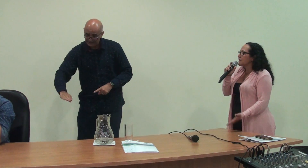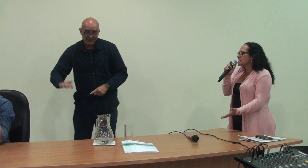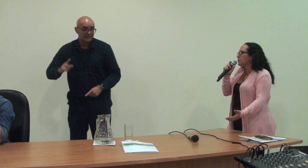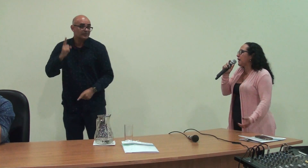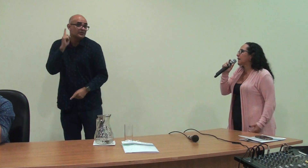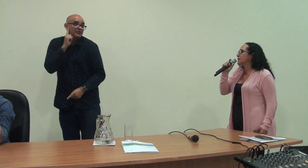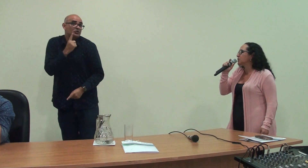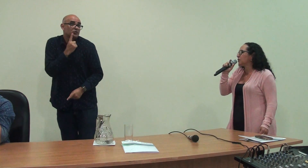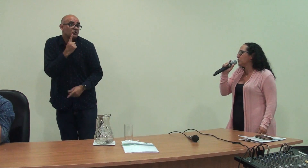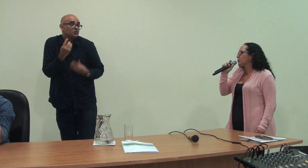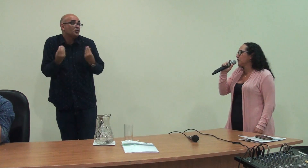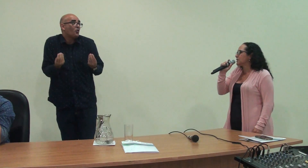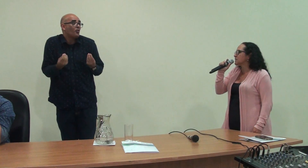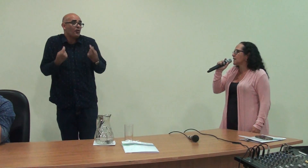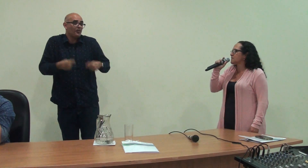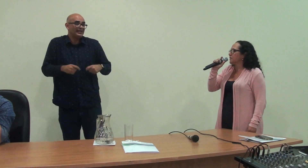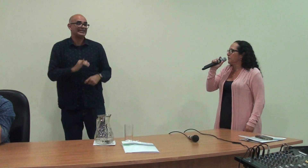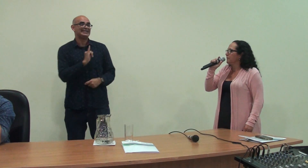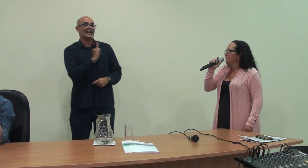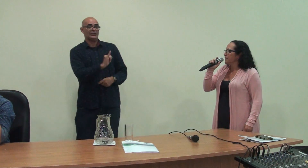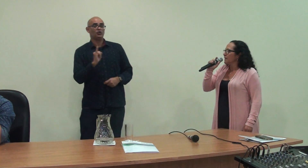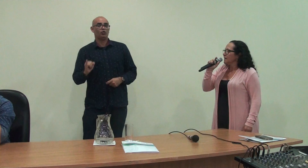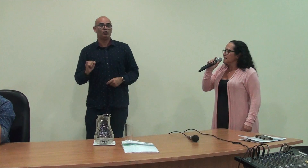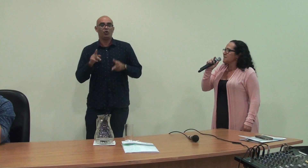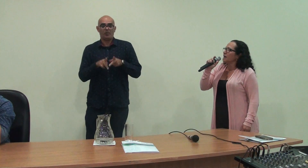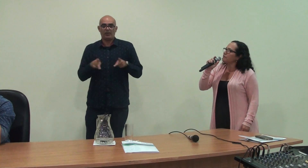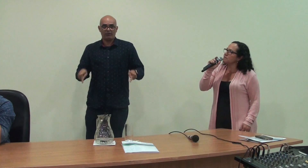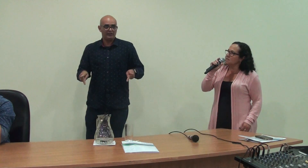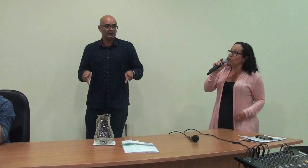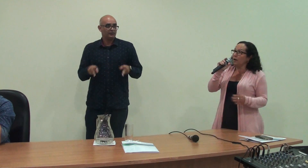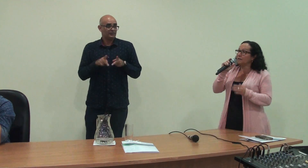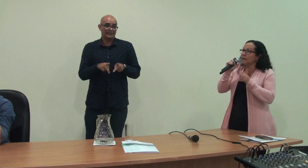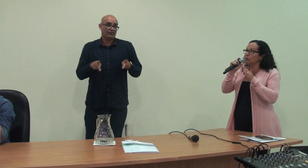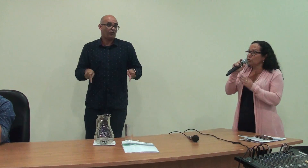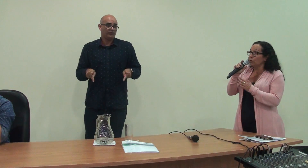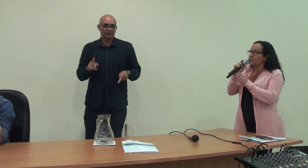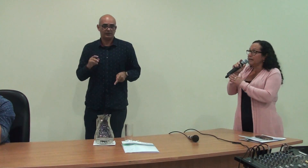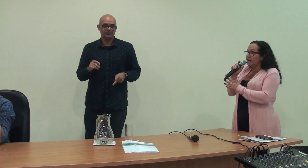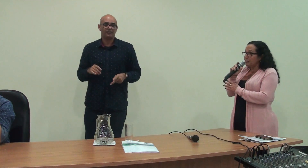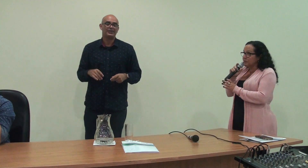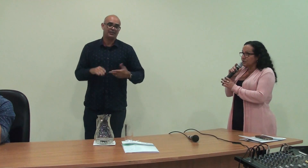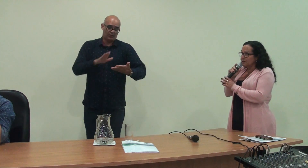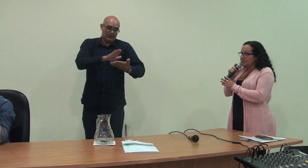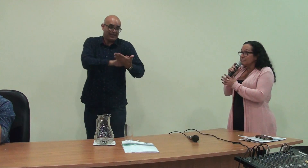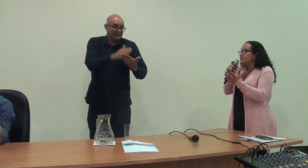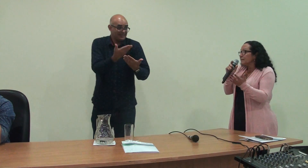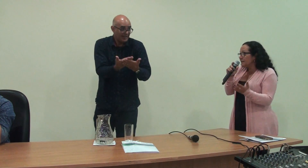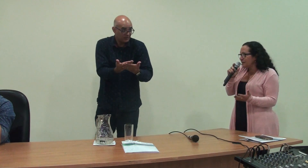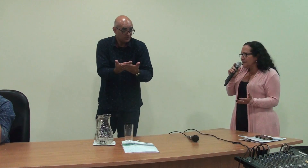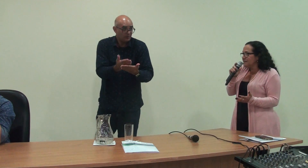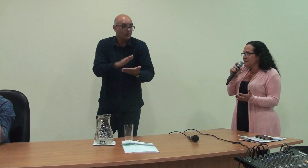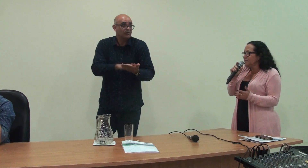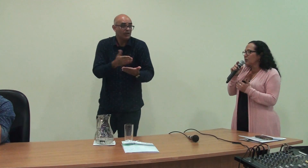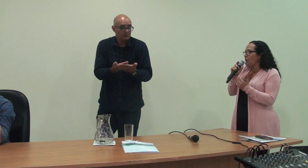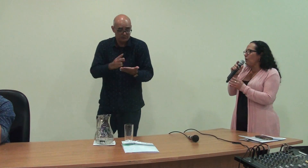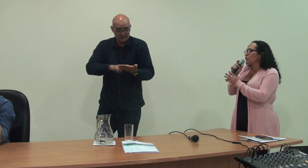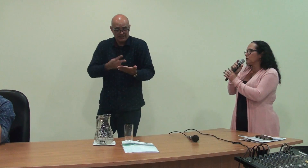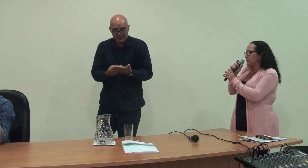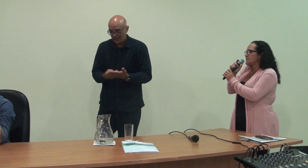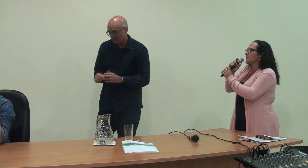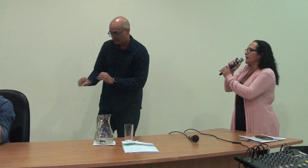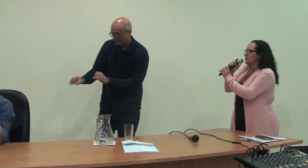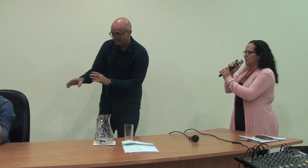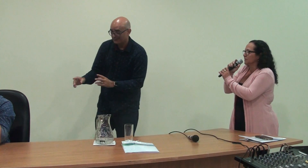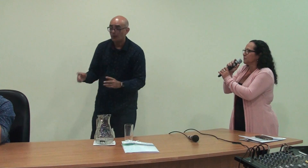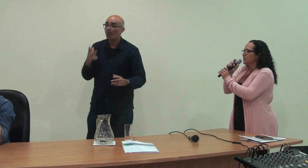totalmente desamparada de acordo com a legislação. Se a função é tradutor intérprete, e aí? Então algo